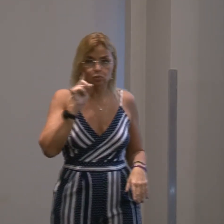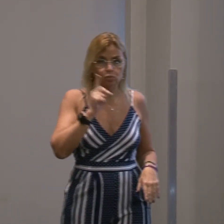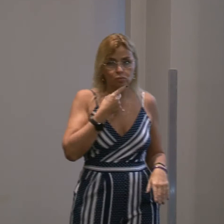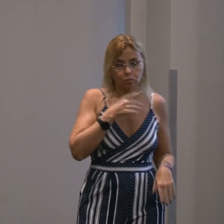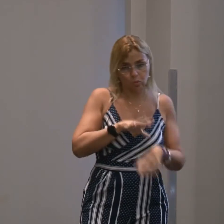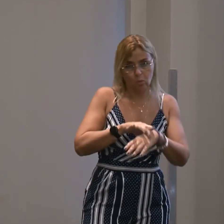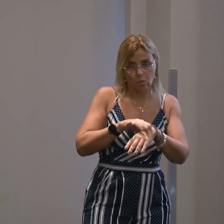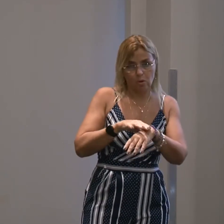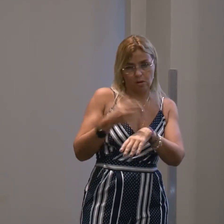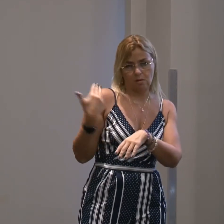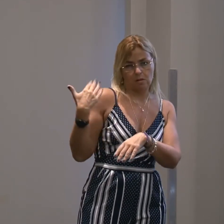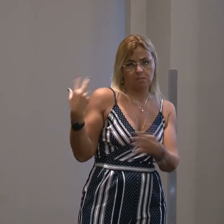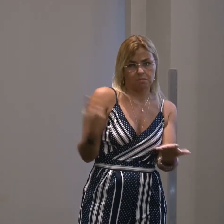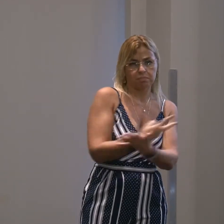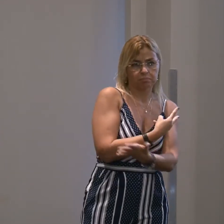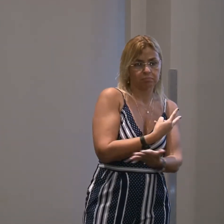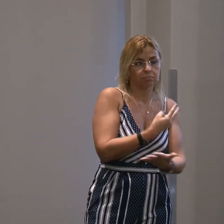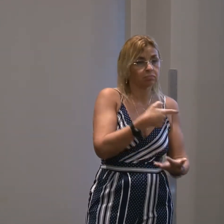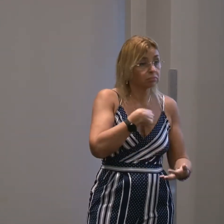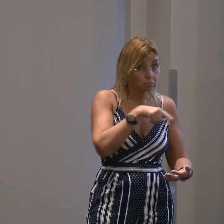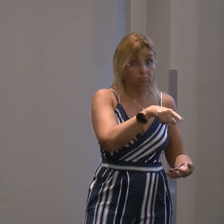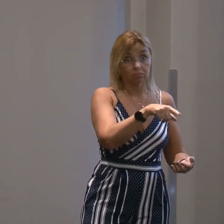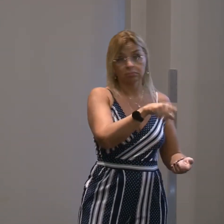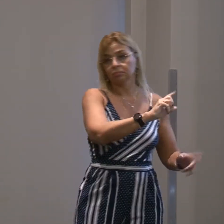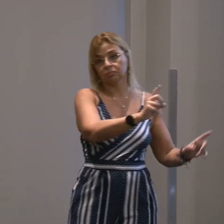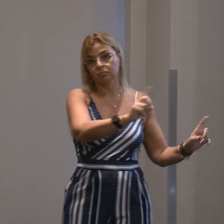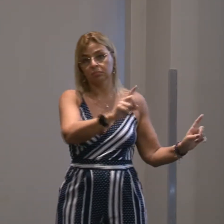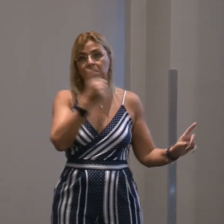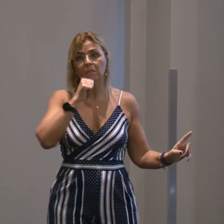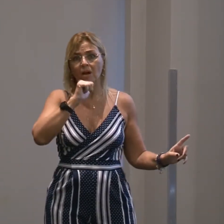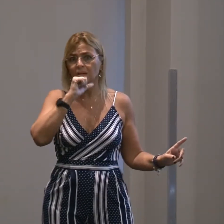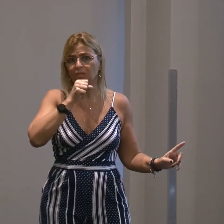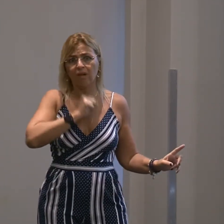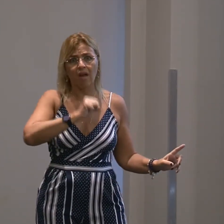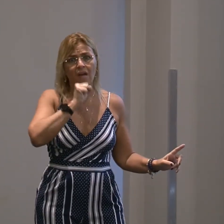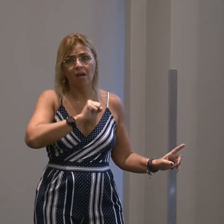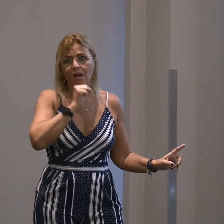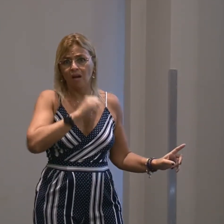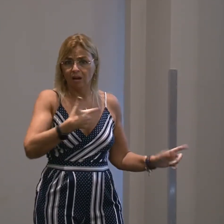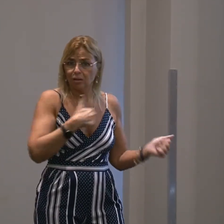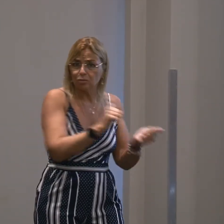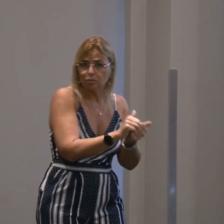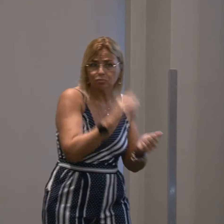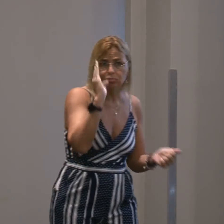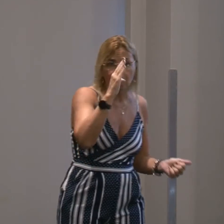programas de medicamentos gratuitos e outros, né?